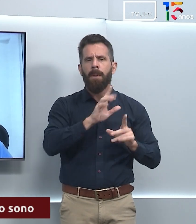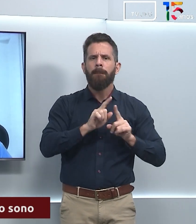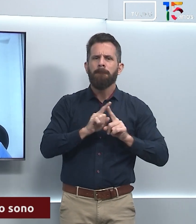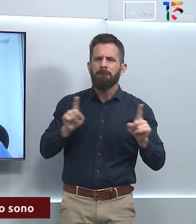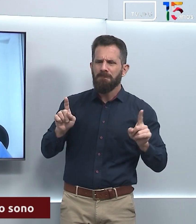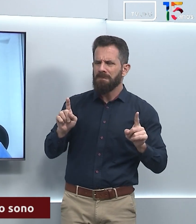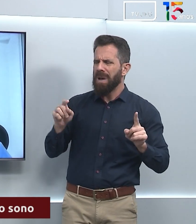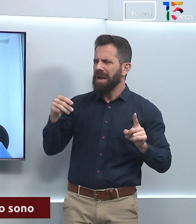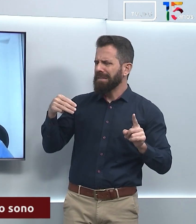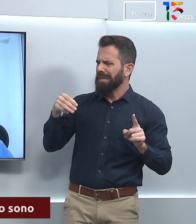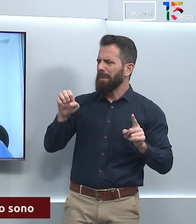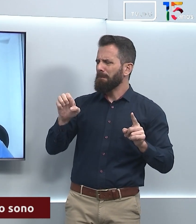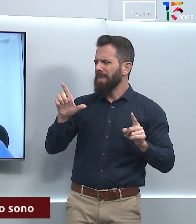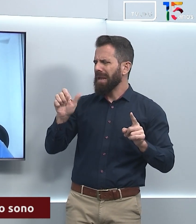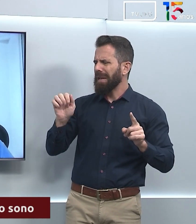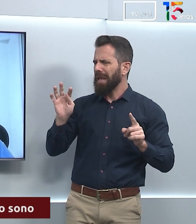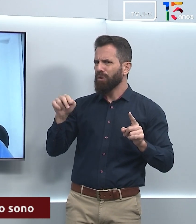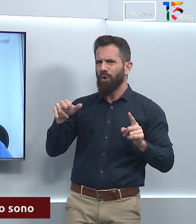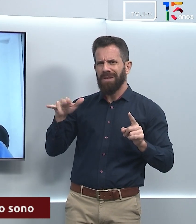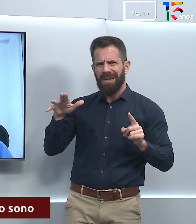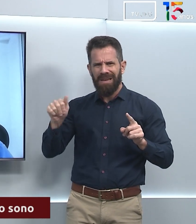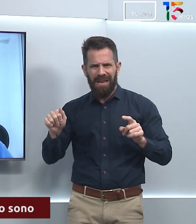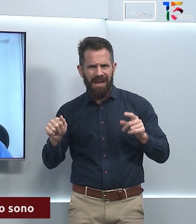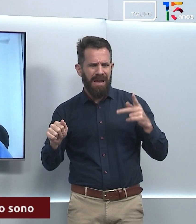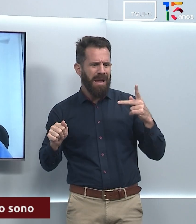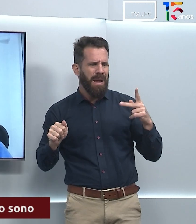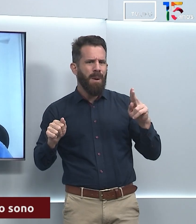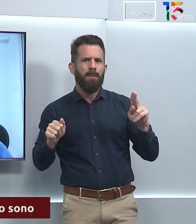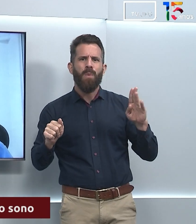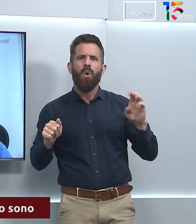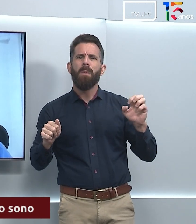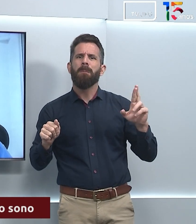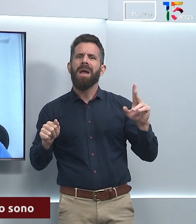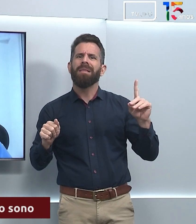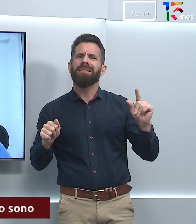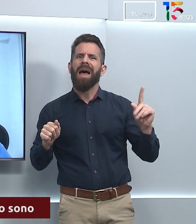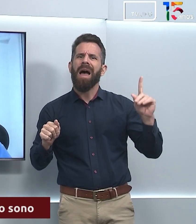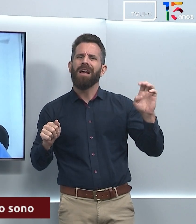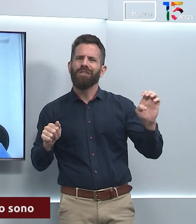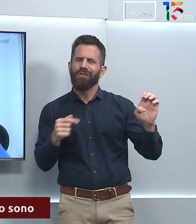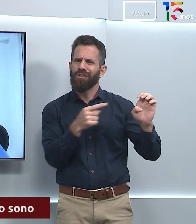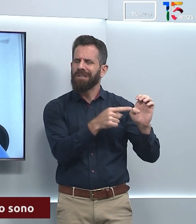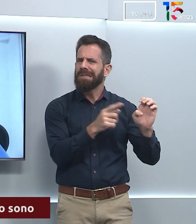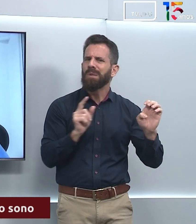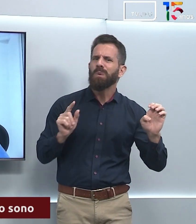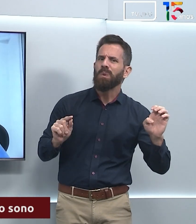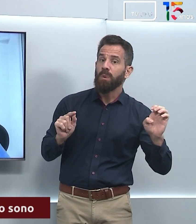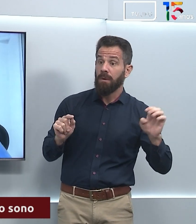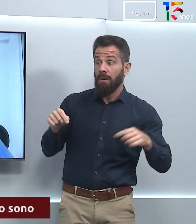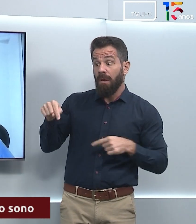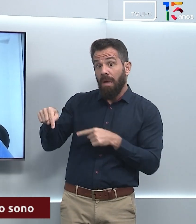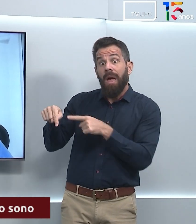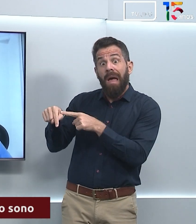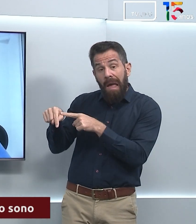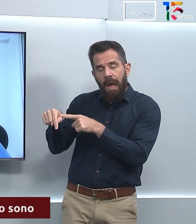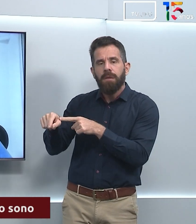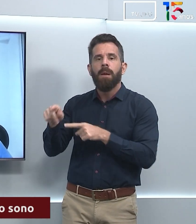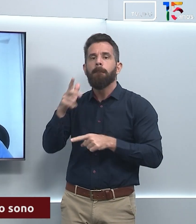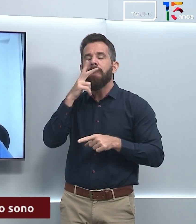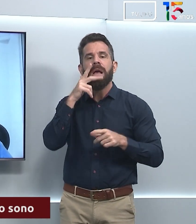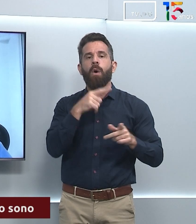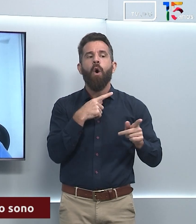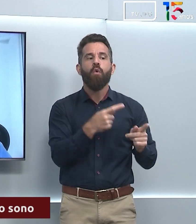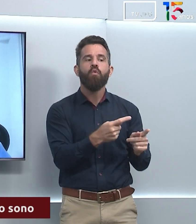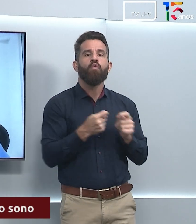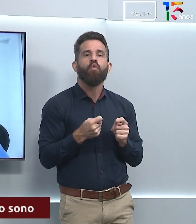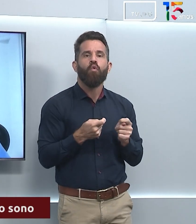puberdade, né? Vamos lá. A melatonina, ela é um grande fator que segura a puberdade. E então,